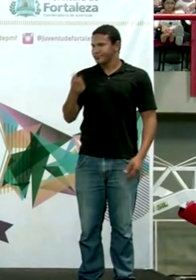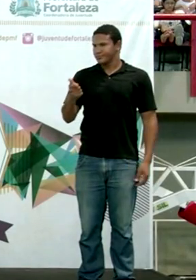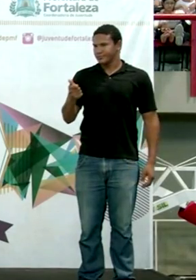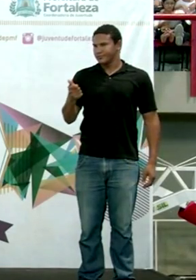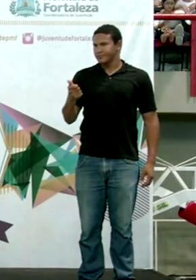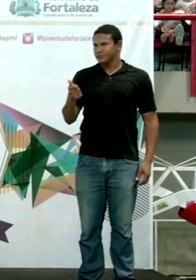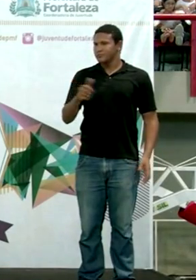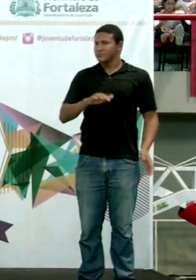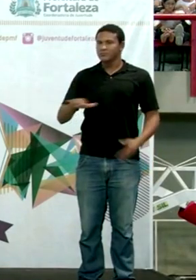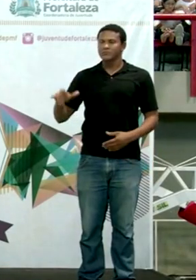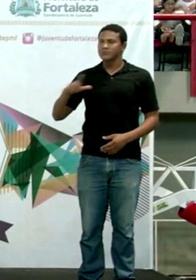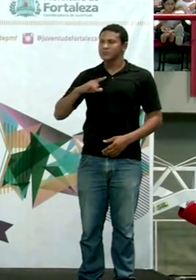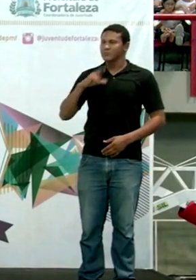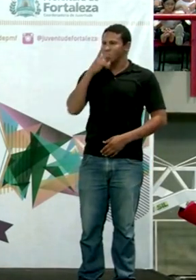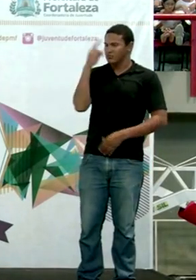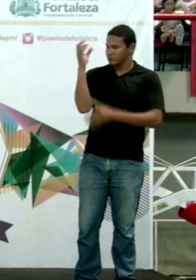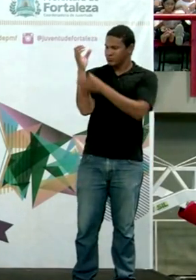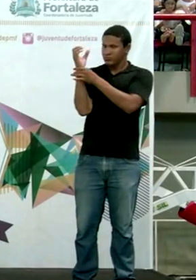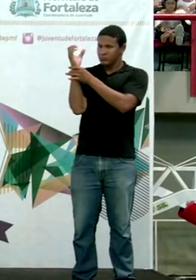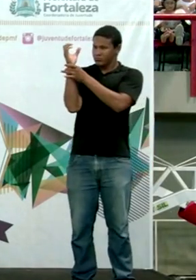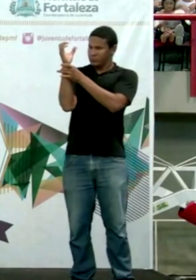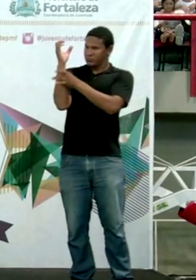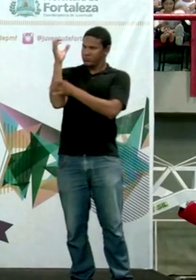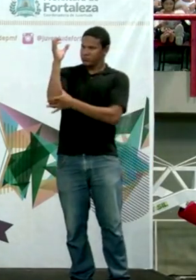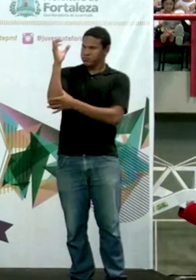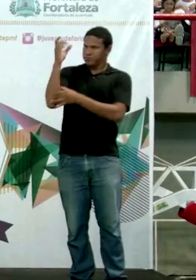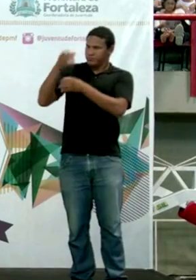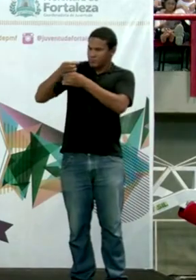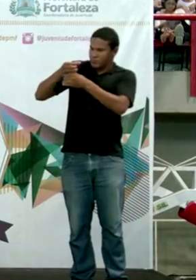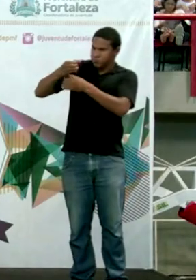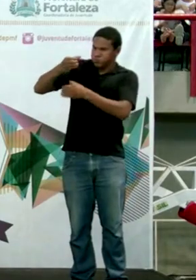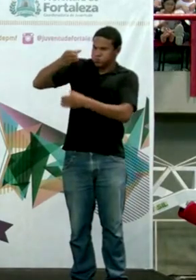Estimula o alongamento do calo e a tua do